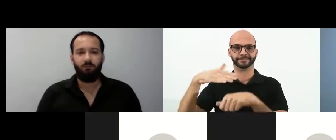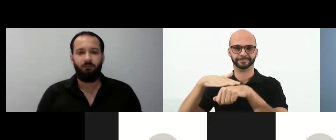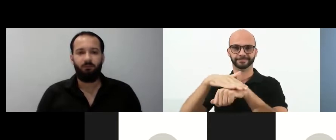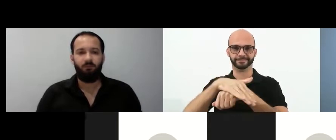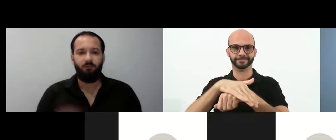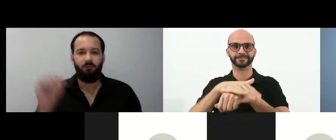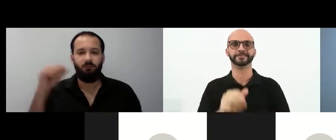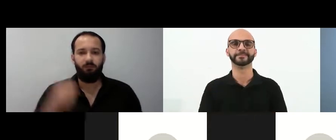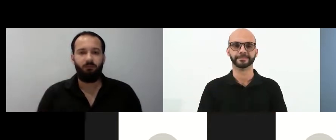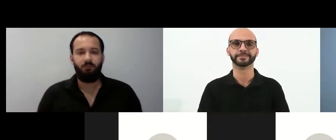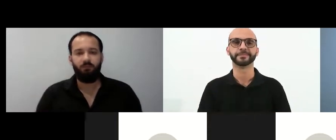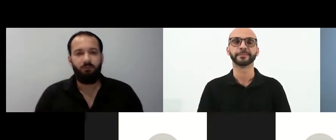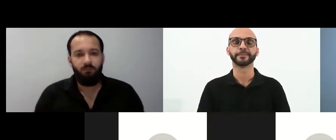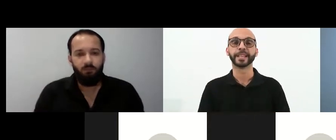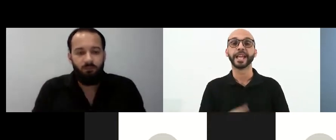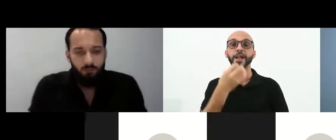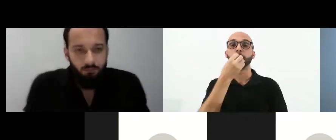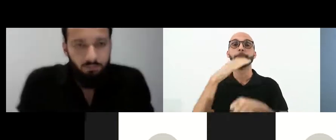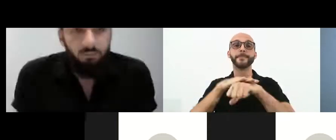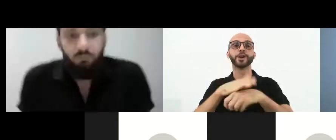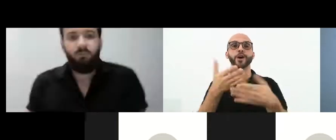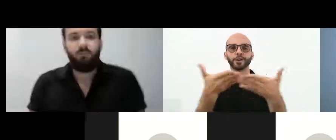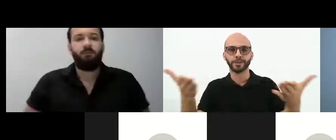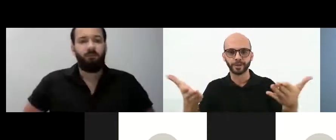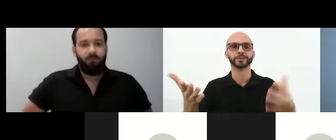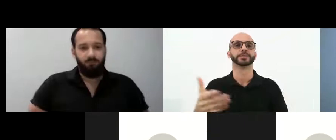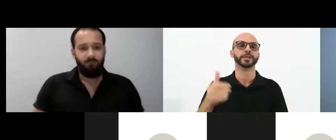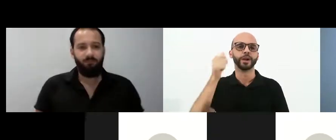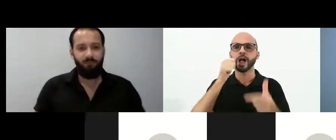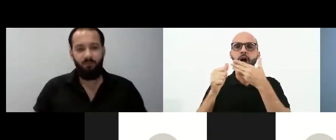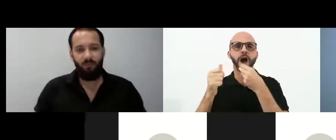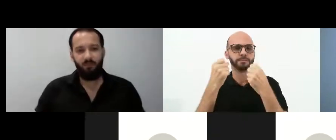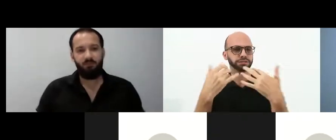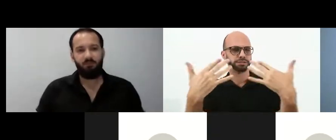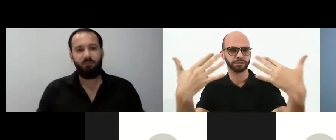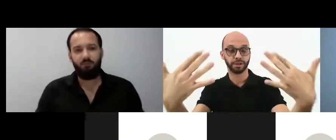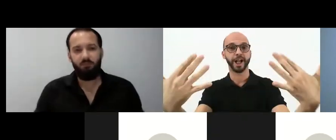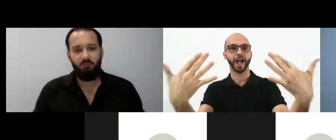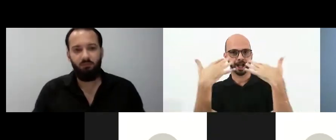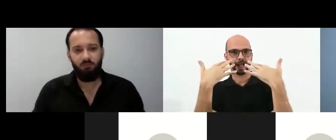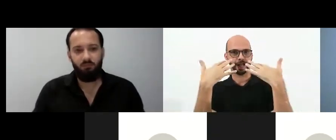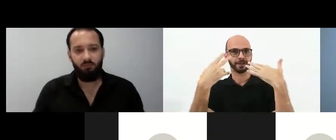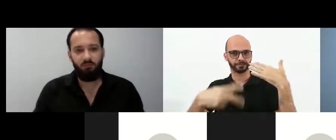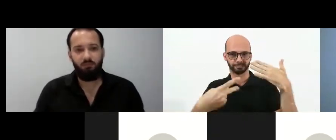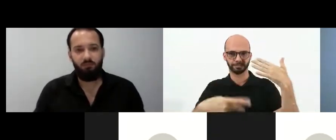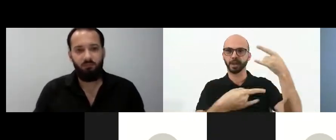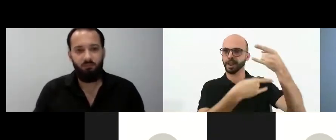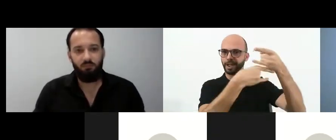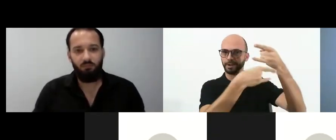Vamos começar agora já. Boa noite a todos. Boa noite a todos aqui